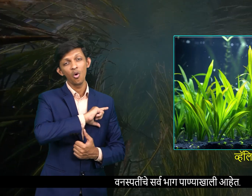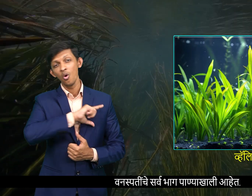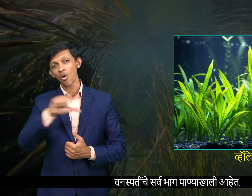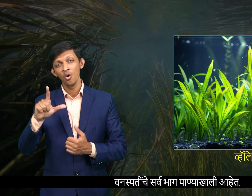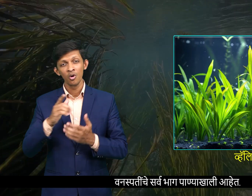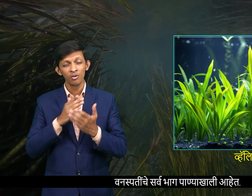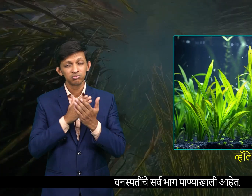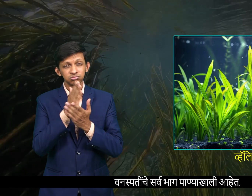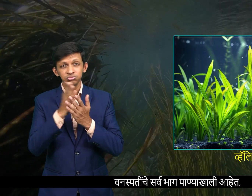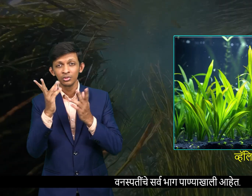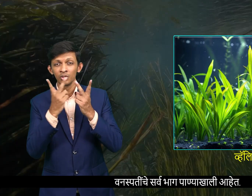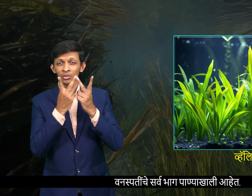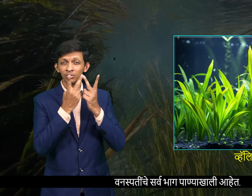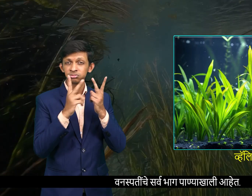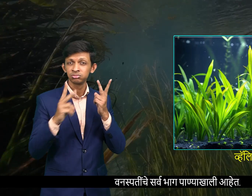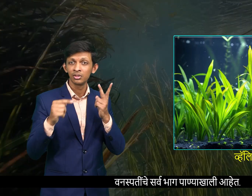वनस्पतींचे सर्व भाग पाण्याखाली आहेत.